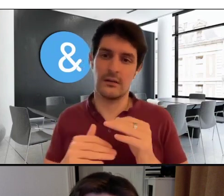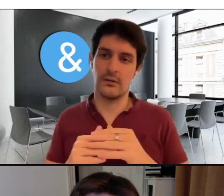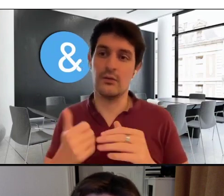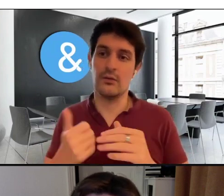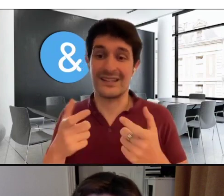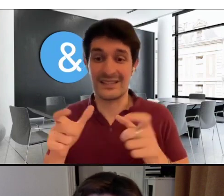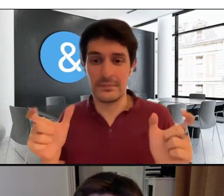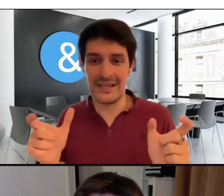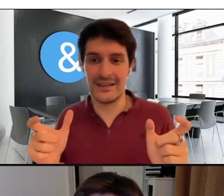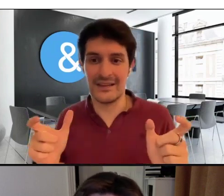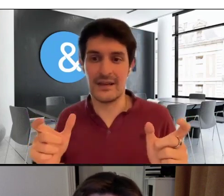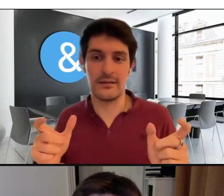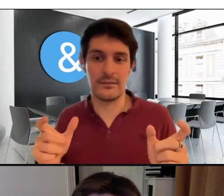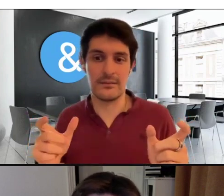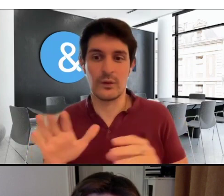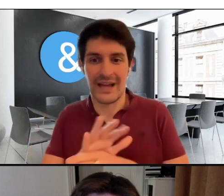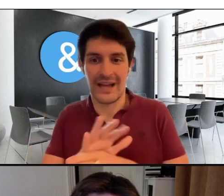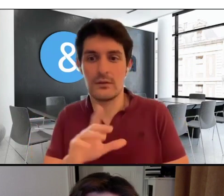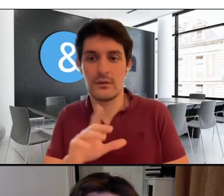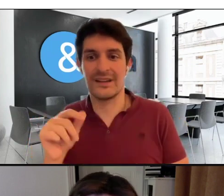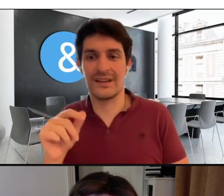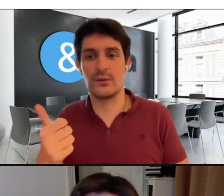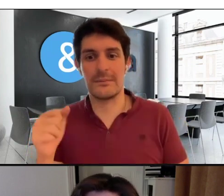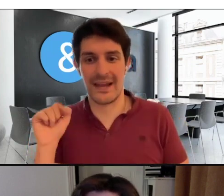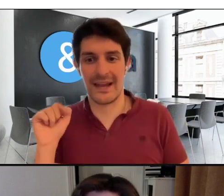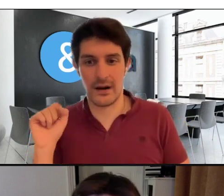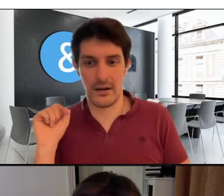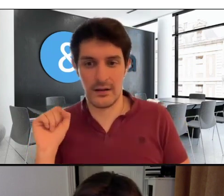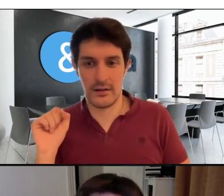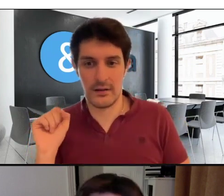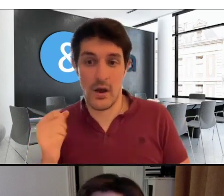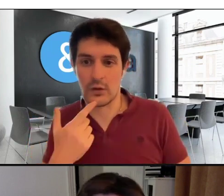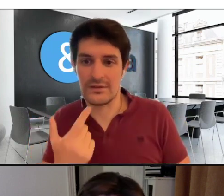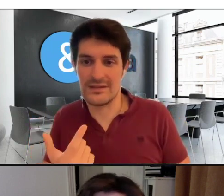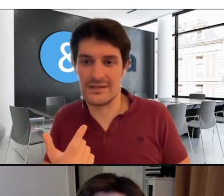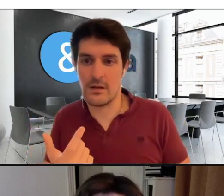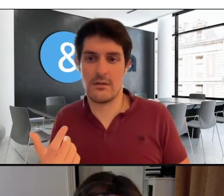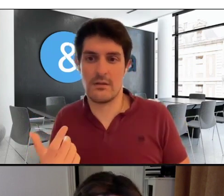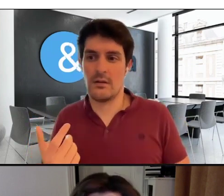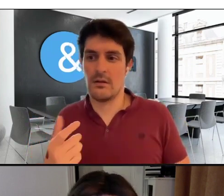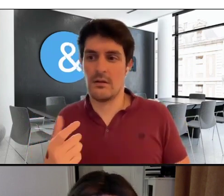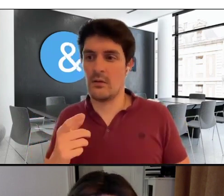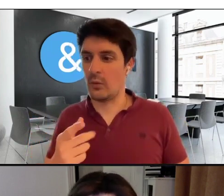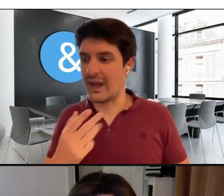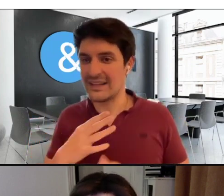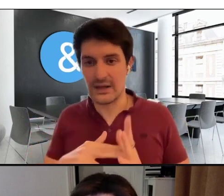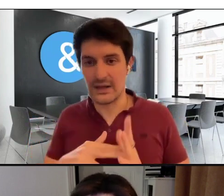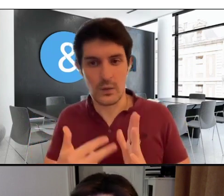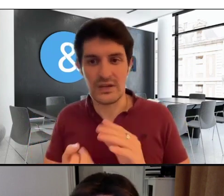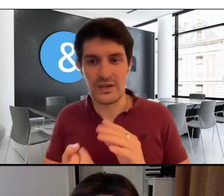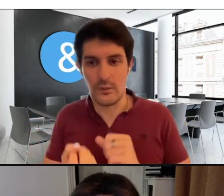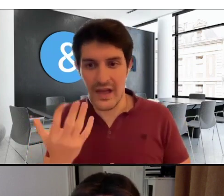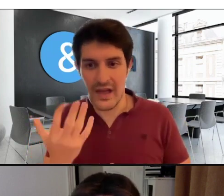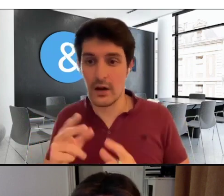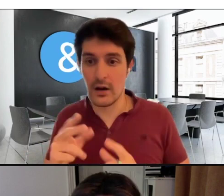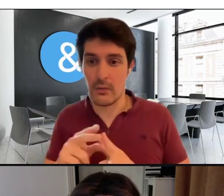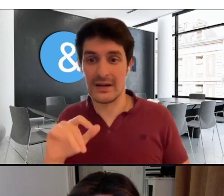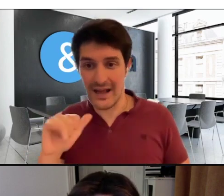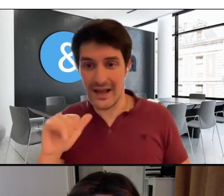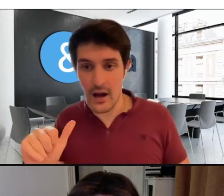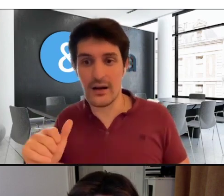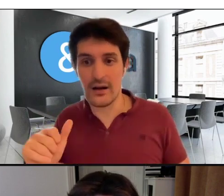une accessibilité totale du 21e siècle en se disant, on a des technologies nouvelles comme